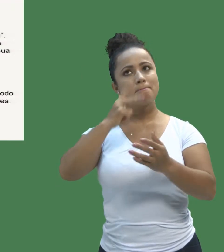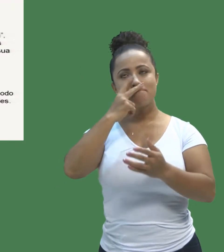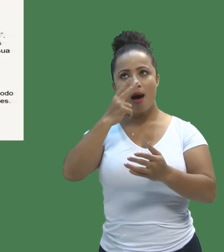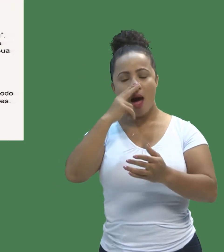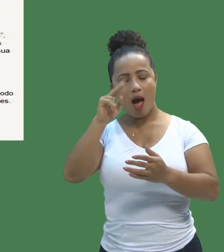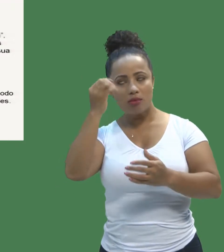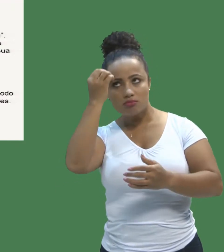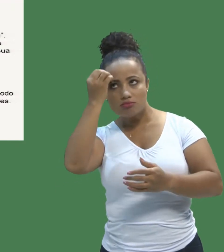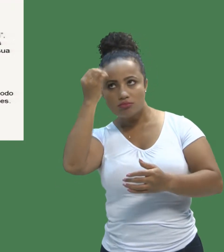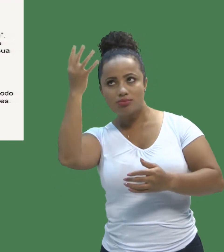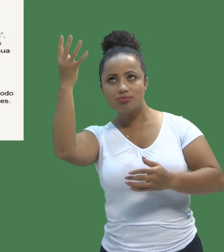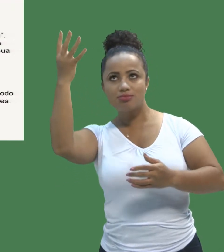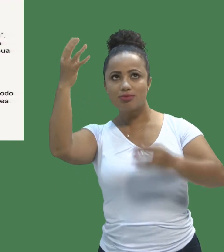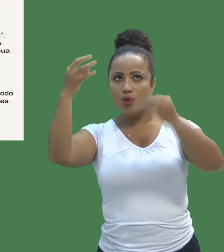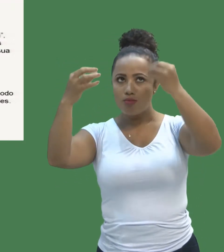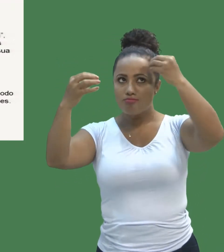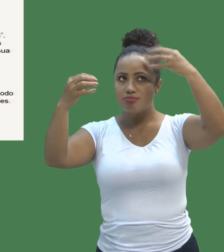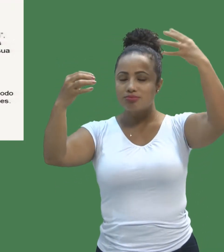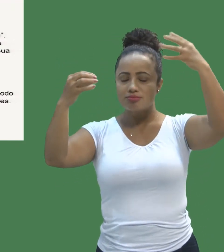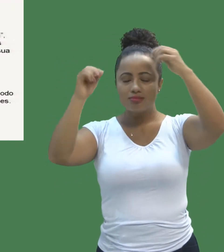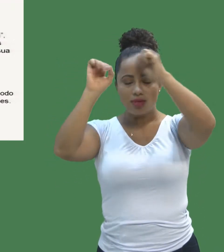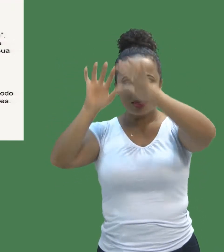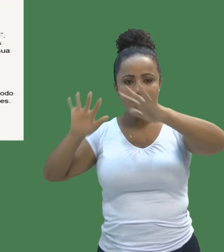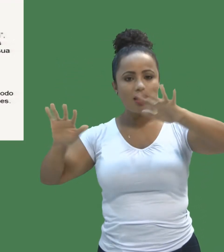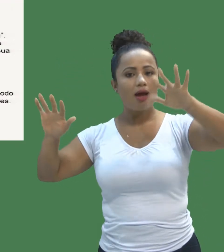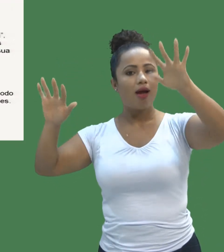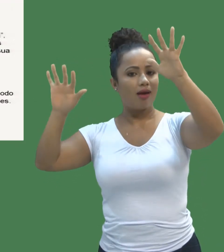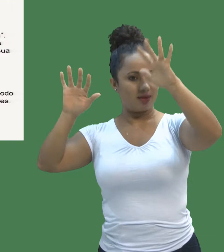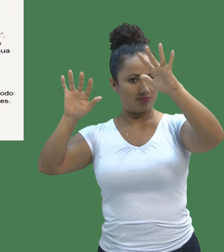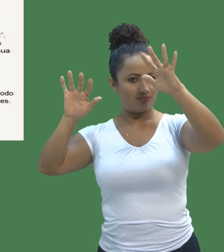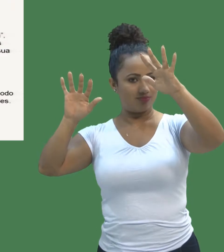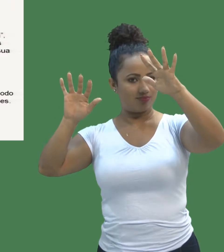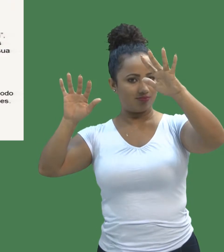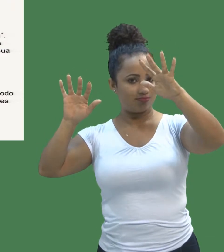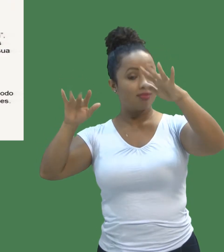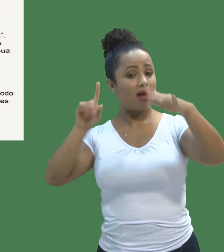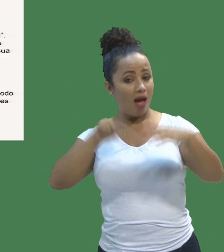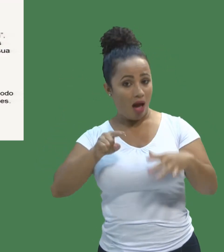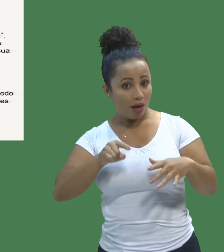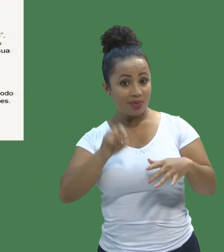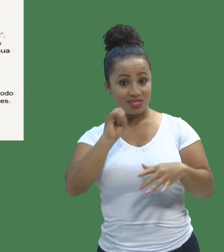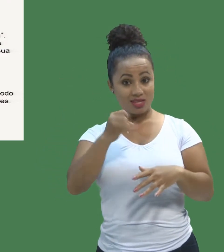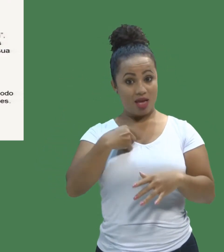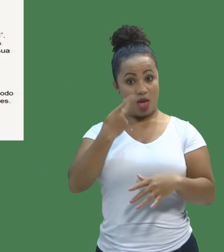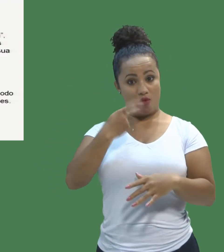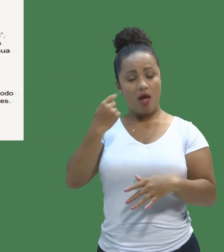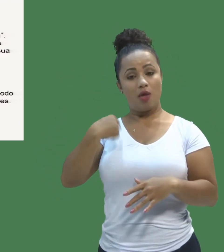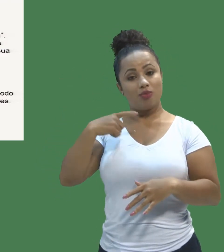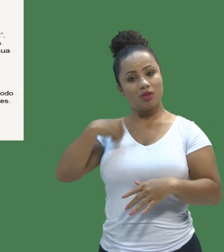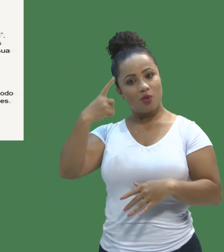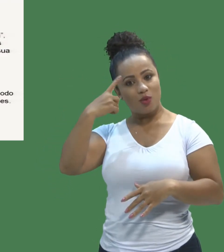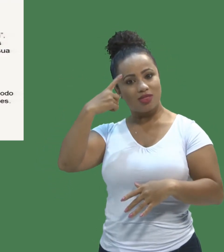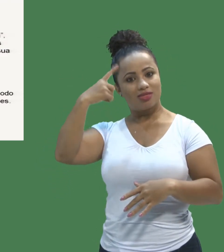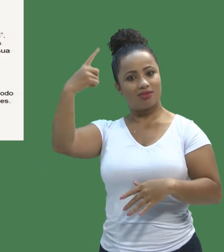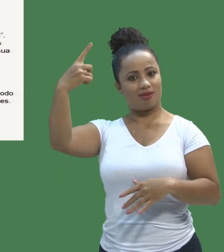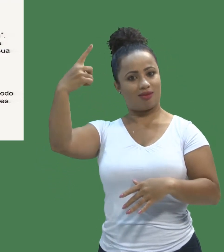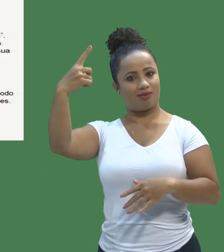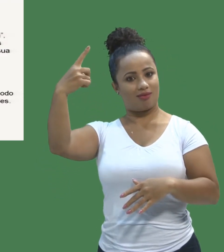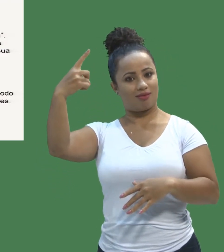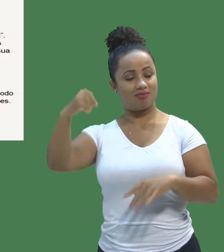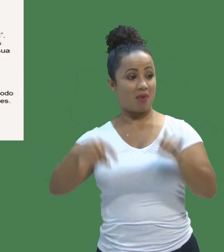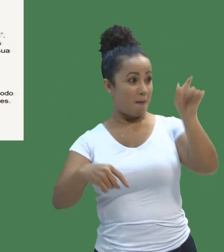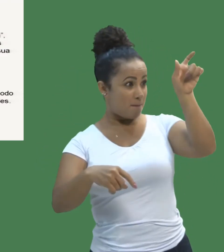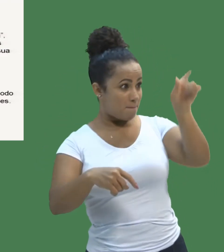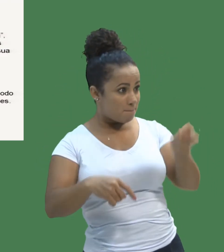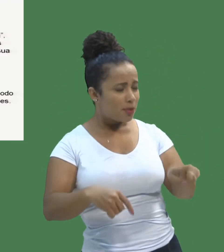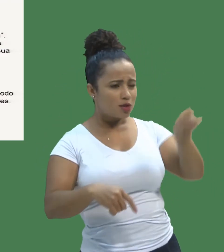ideias. E, sem dúvida, não deixa de ser. Se digo, tenho uma